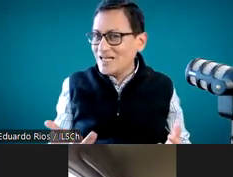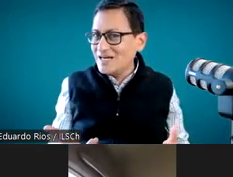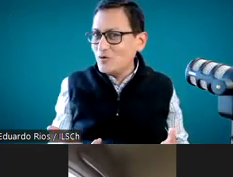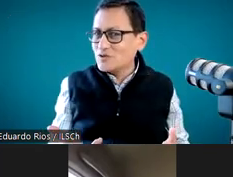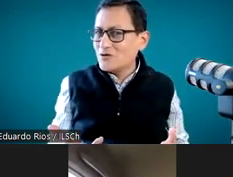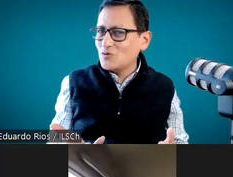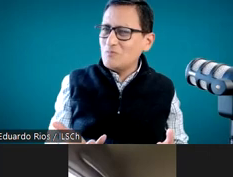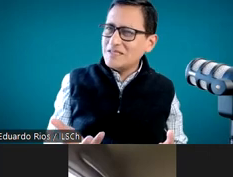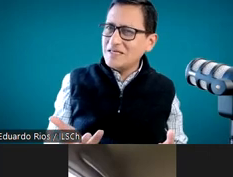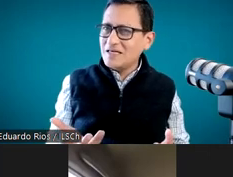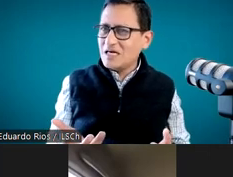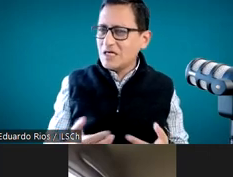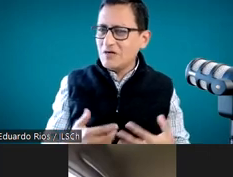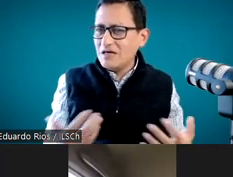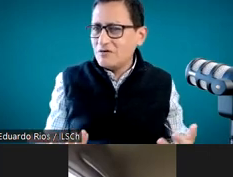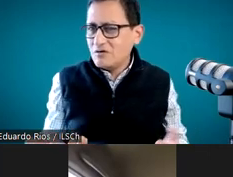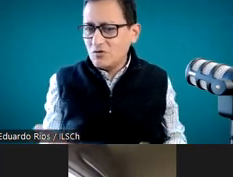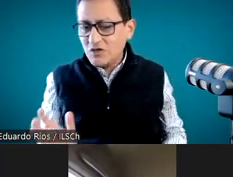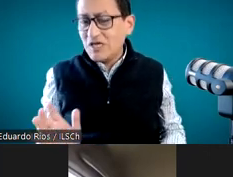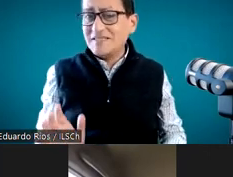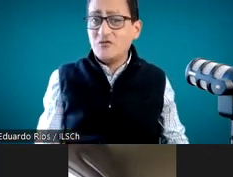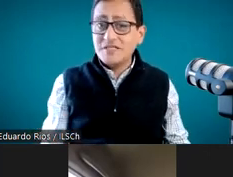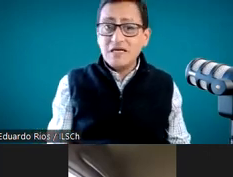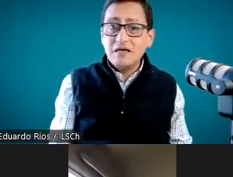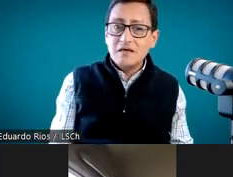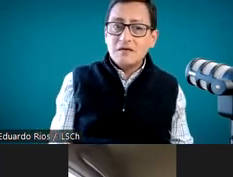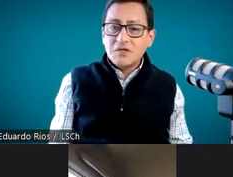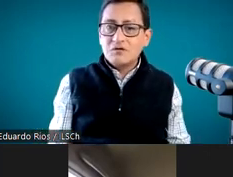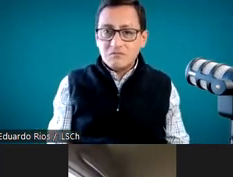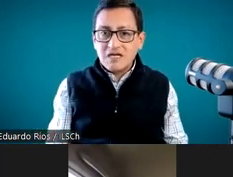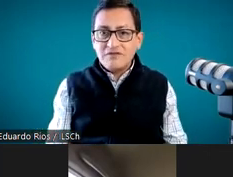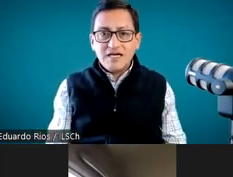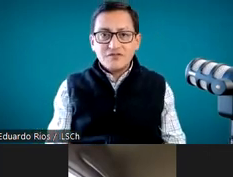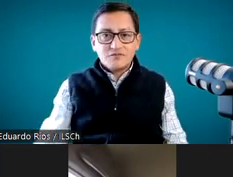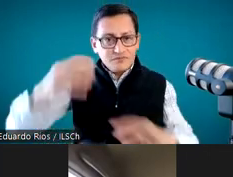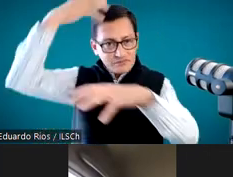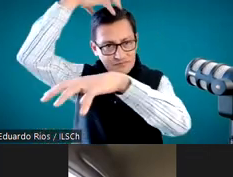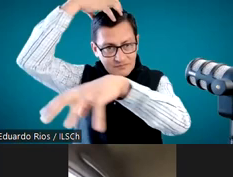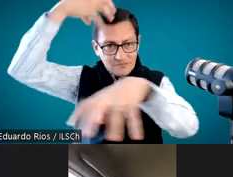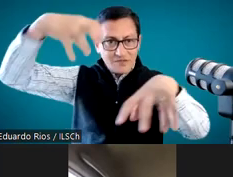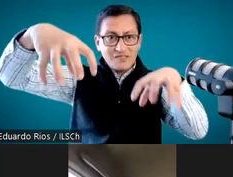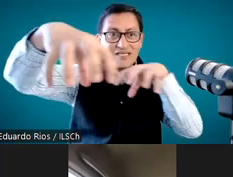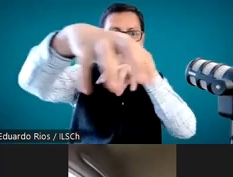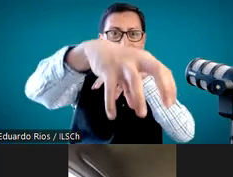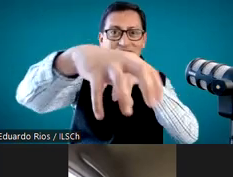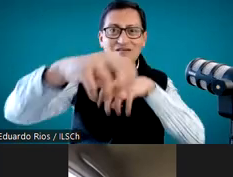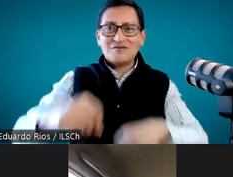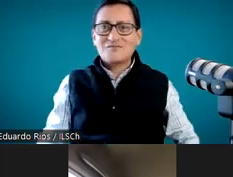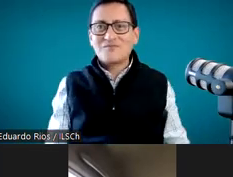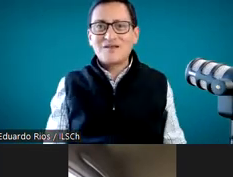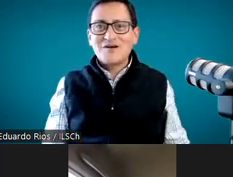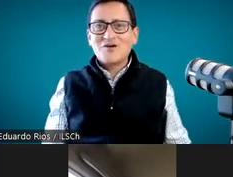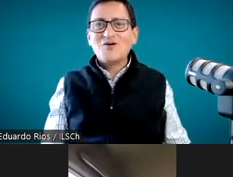Eso podríamos usarlo como empatía, aunque no digo que la seña oficial, pero grafica eso. Intercambio de